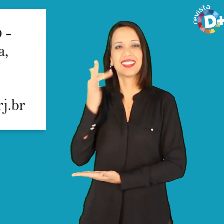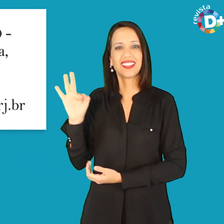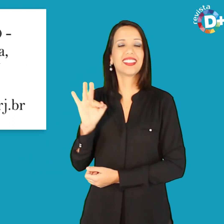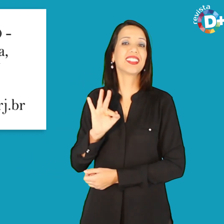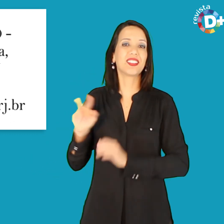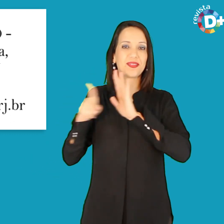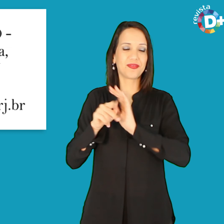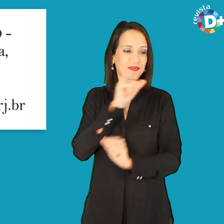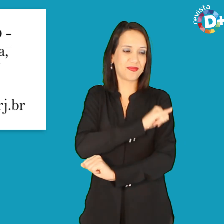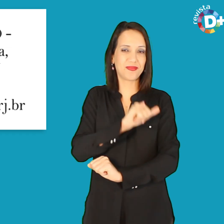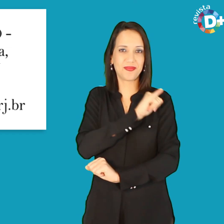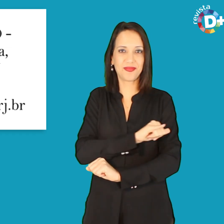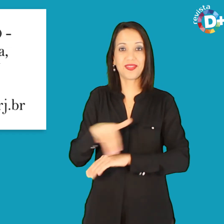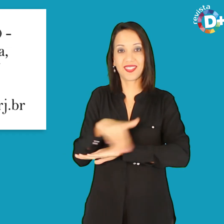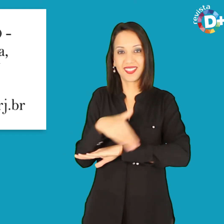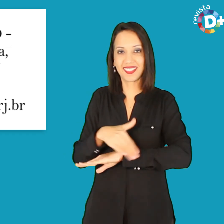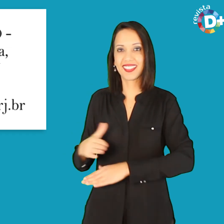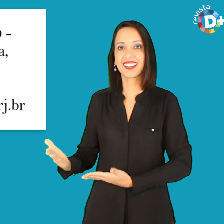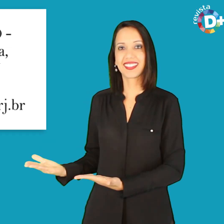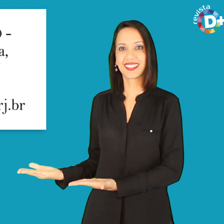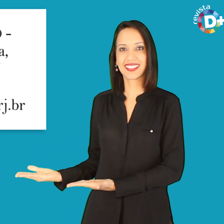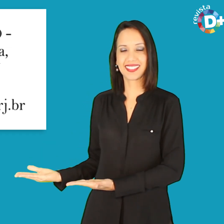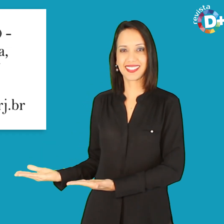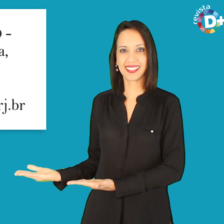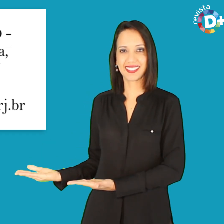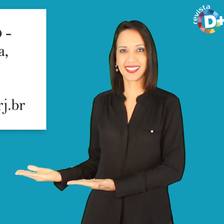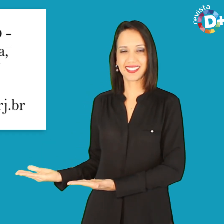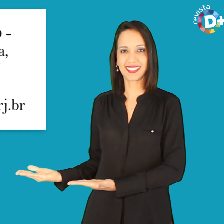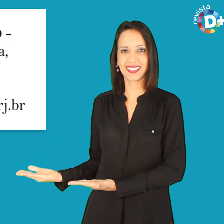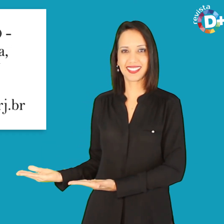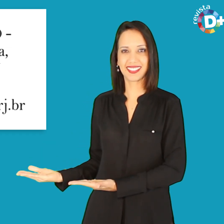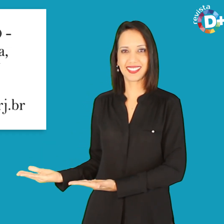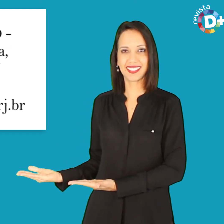Rua Bruno Lobo, 50, Cidade Universitária, Rio de Janeiro, RJ.